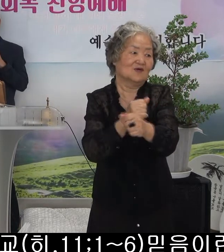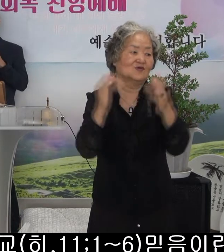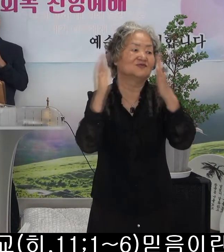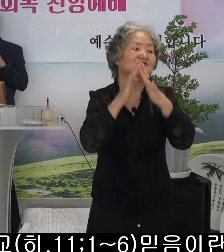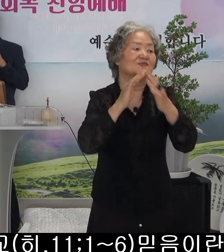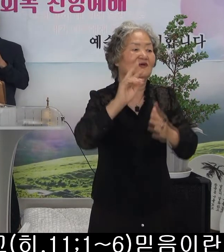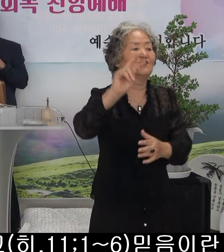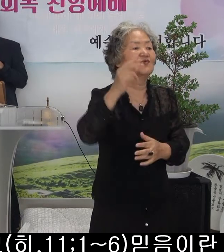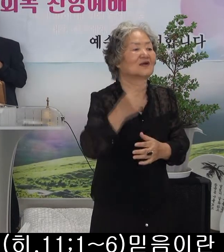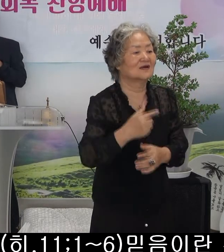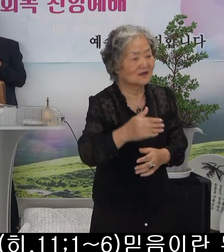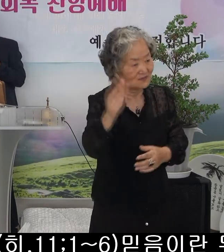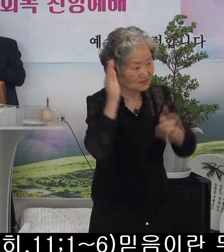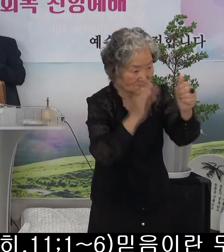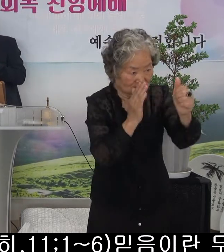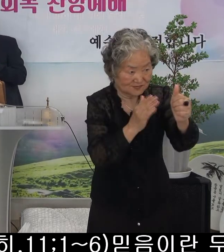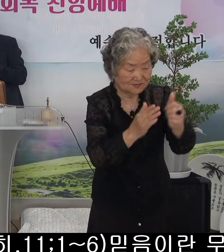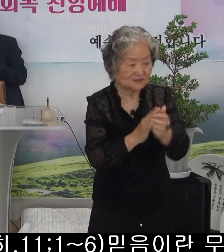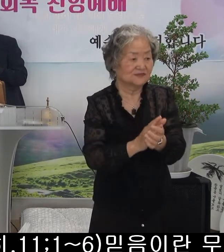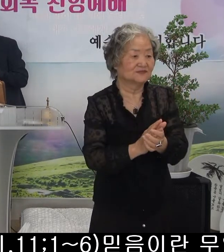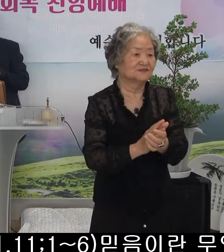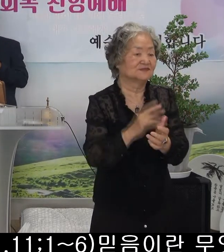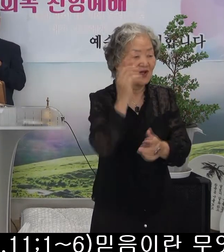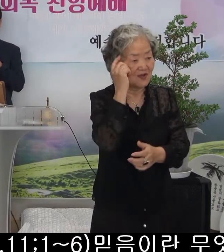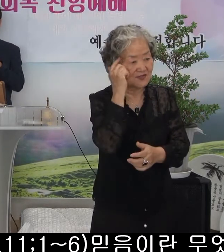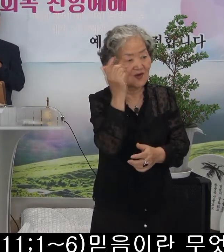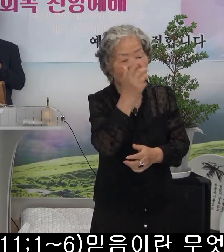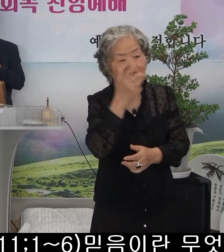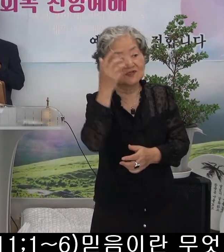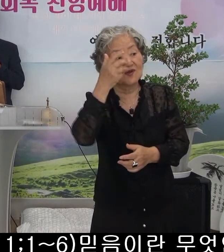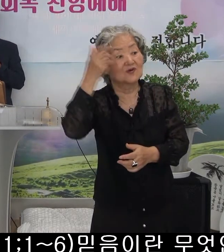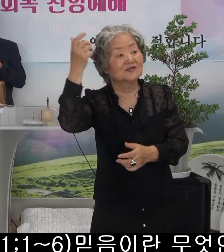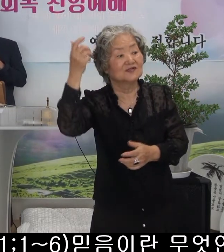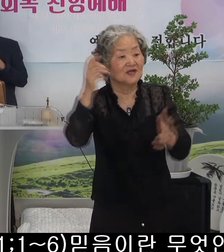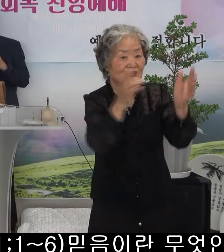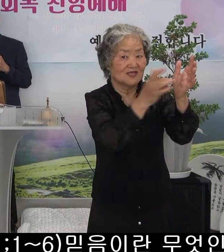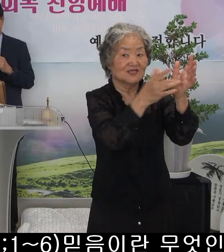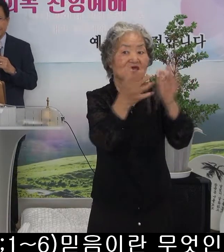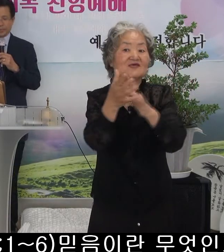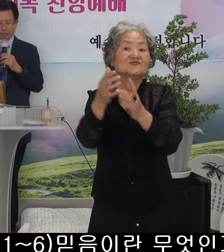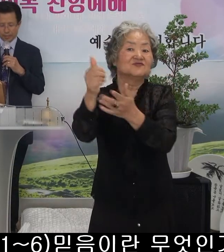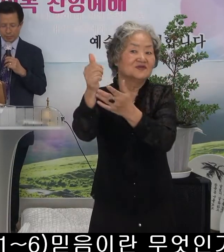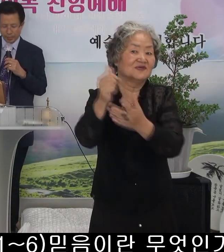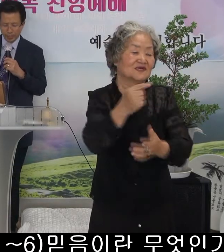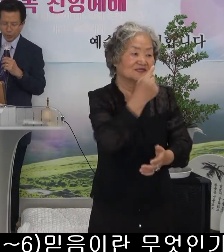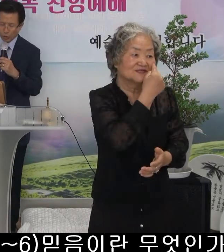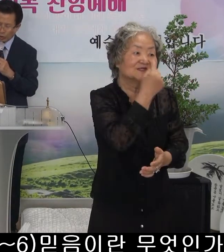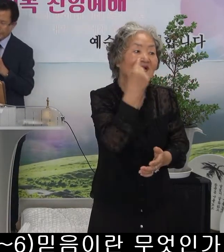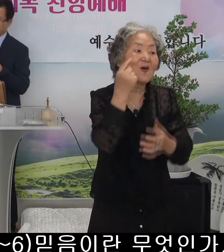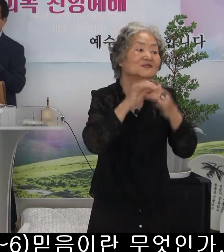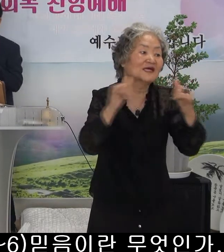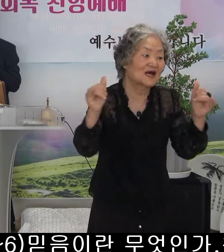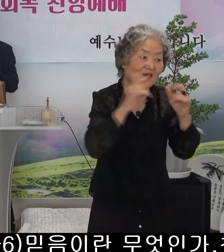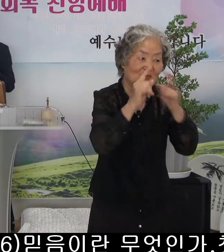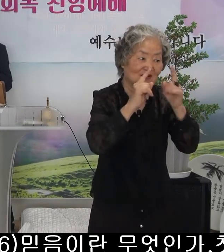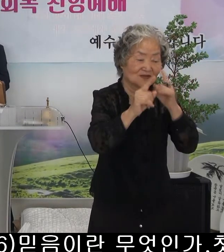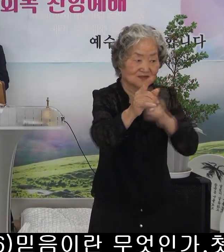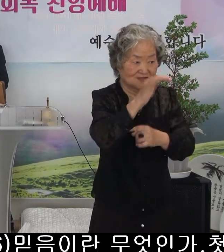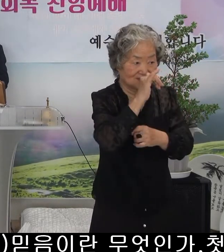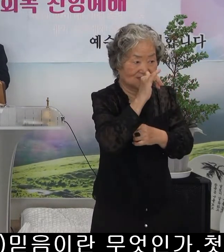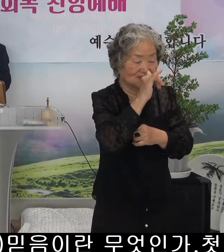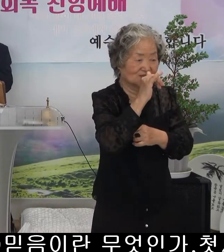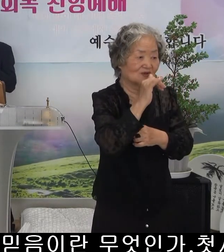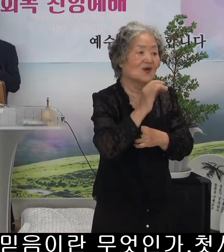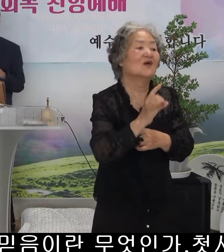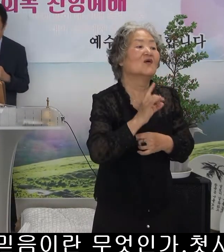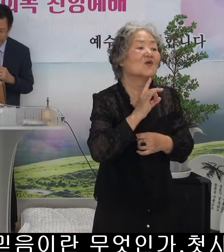성경은 성령님이 예수님의 증거자라고 말씀하세요. 사도행전 1장 8절 말씀에 오직 성령이 우리에게